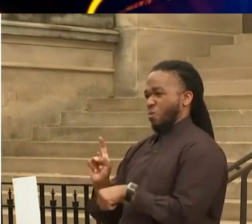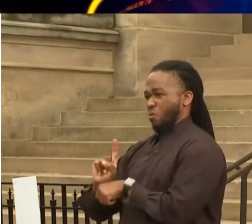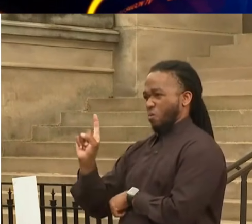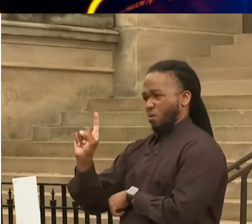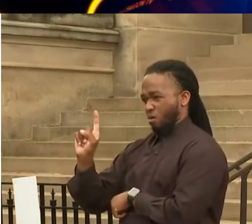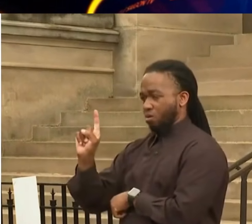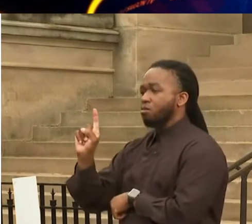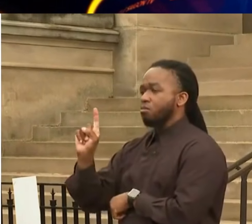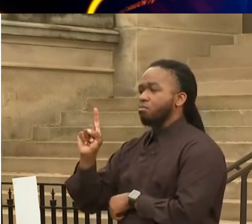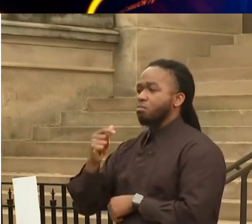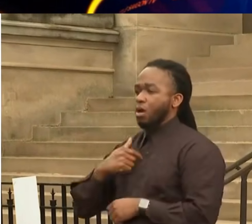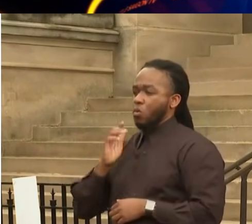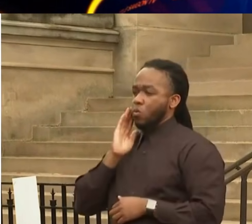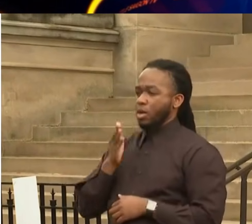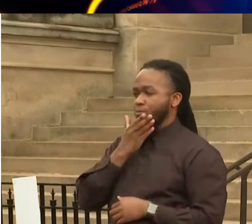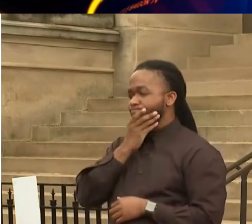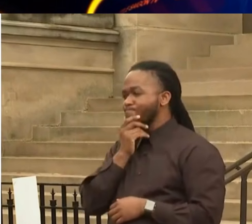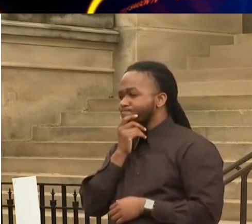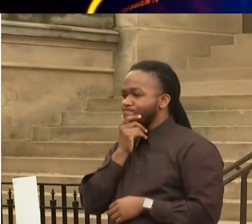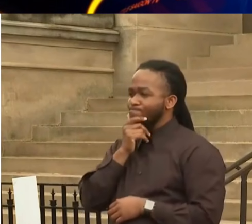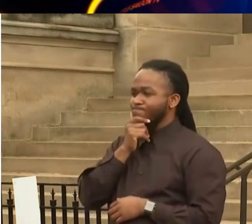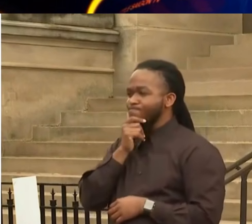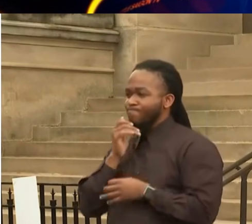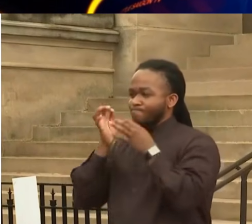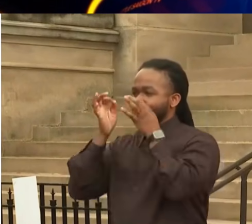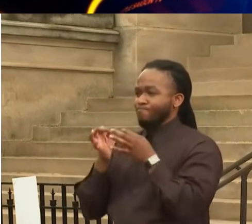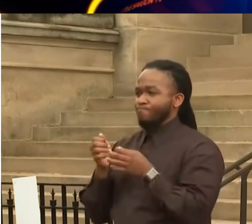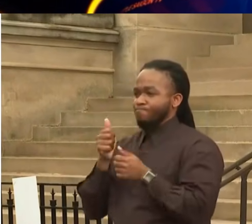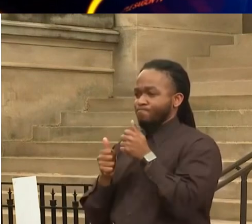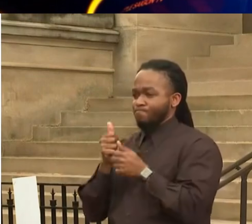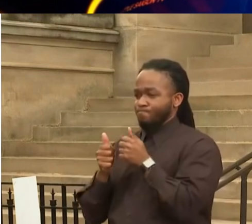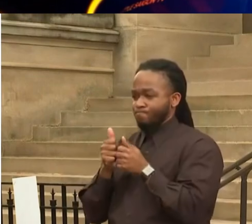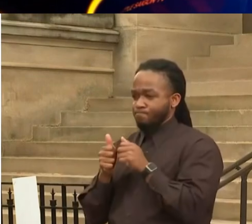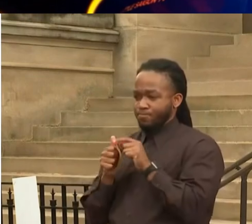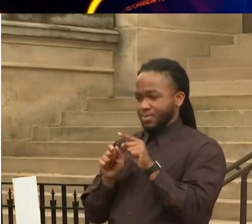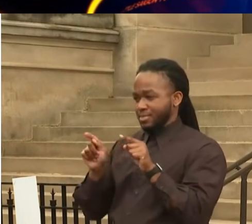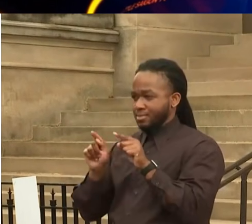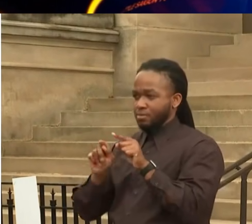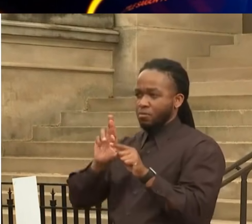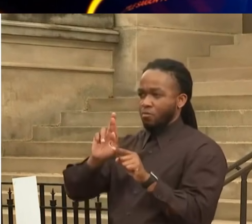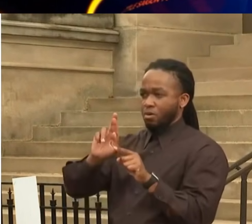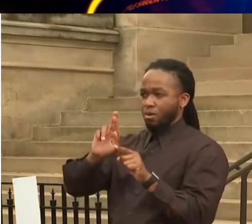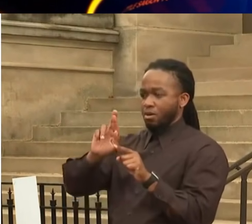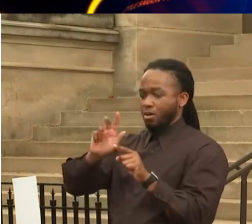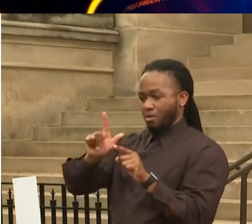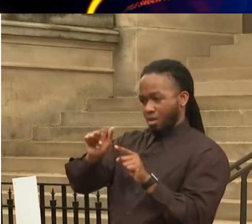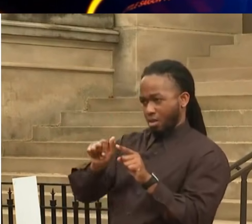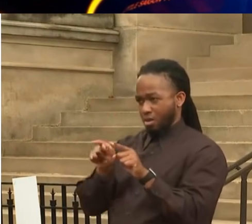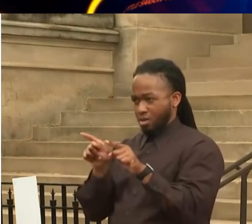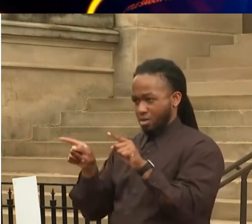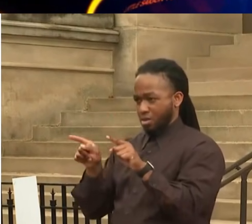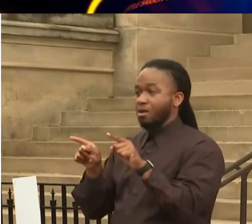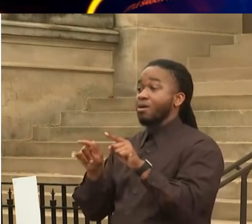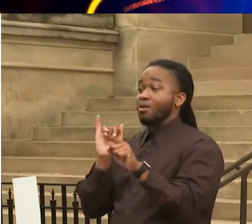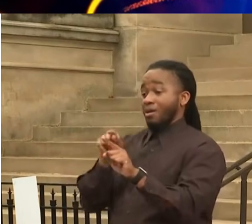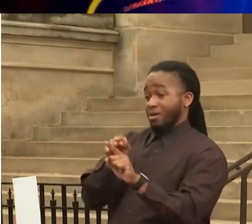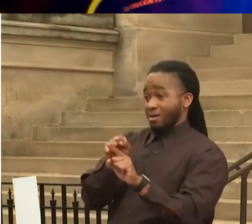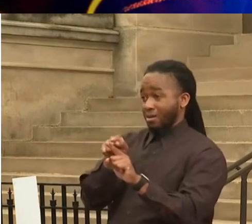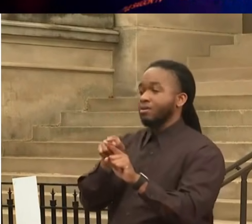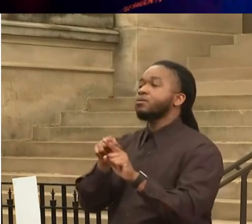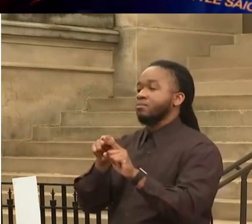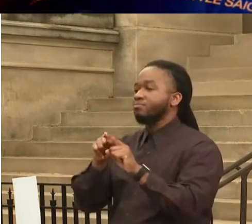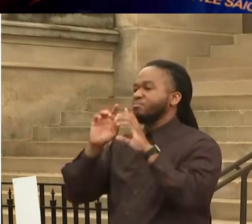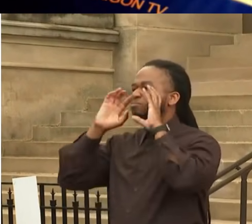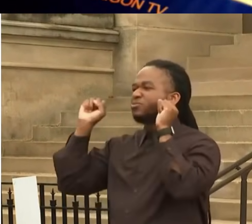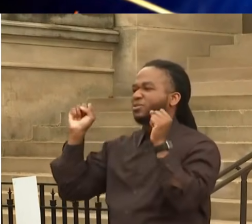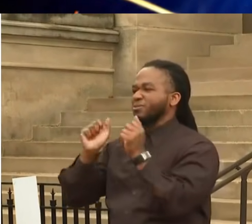ông Biden mới đầu là Thượng nghị sĩ Biden. Sau ông thấy kỳ quá, ông mới đổi lại là Phó Tổng